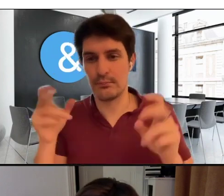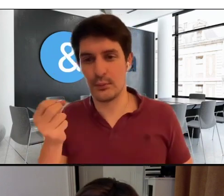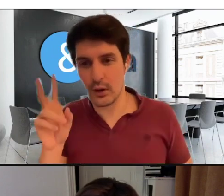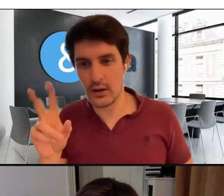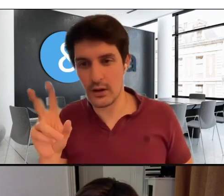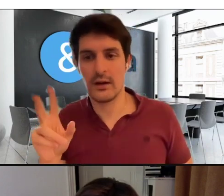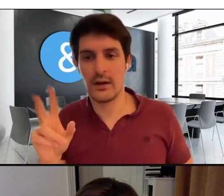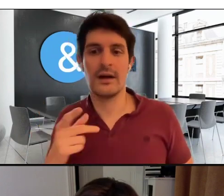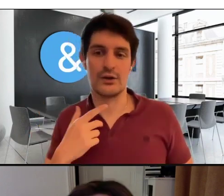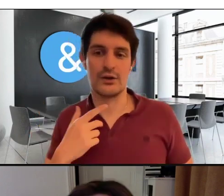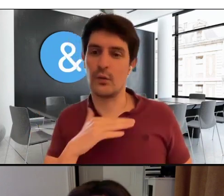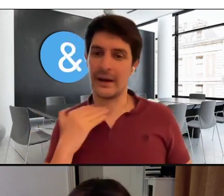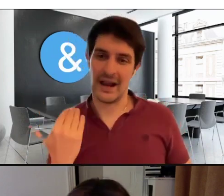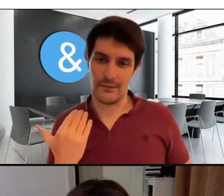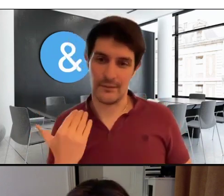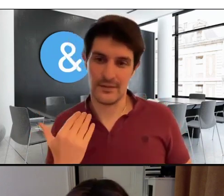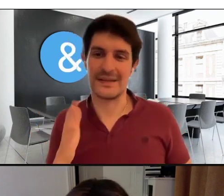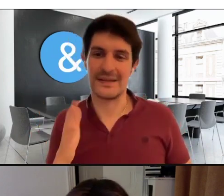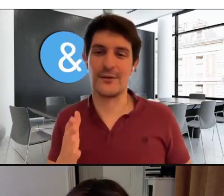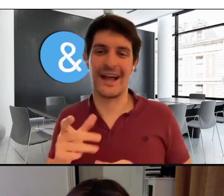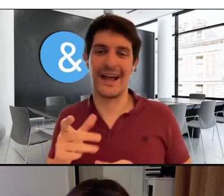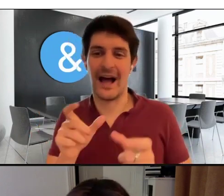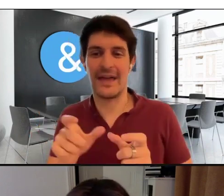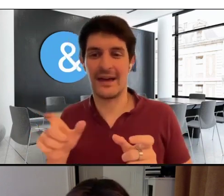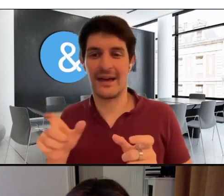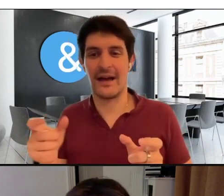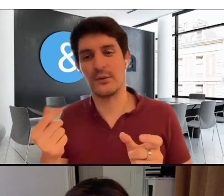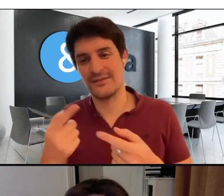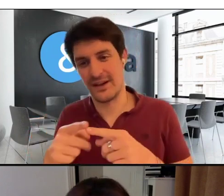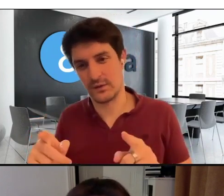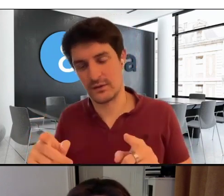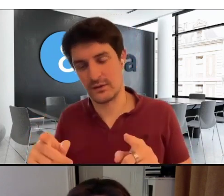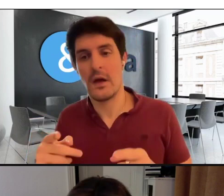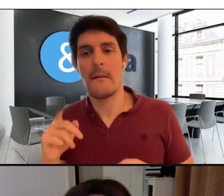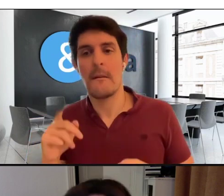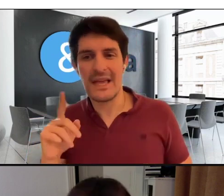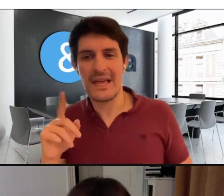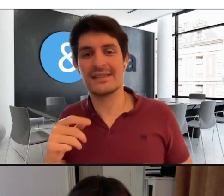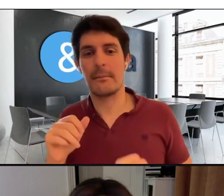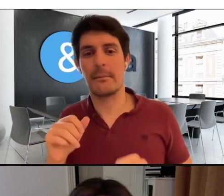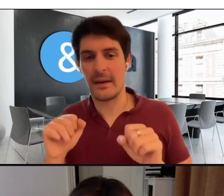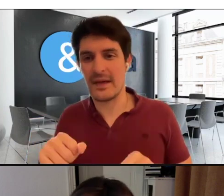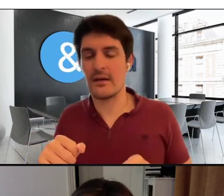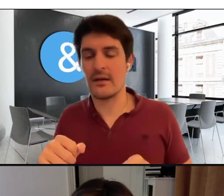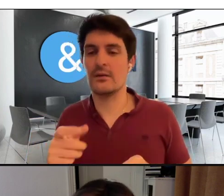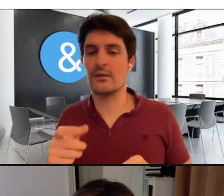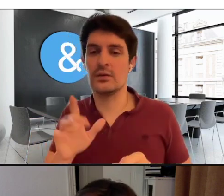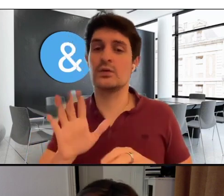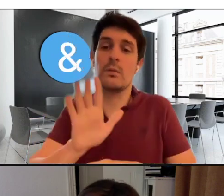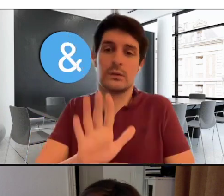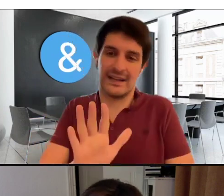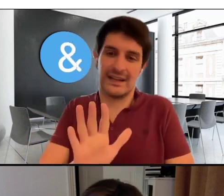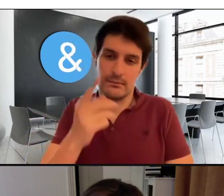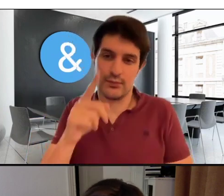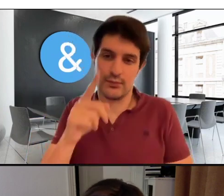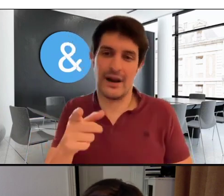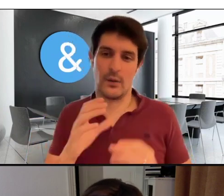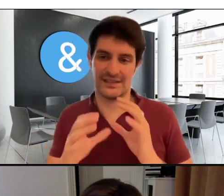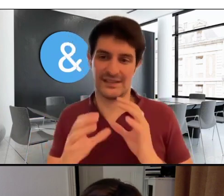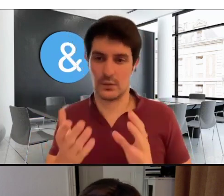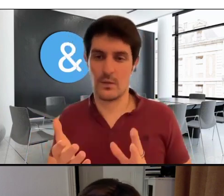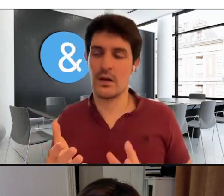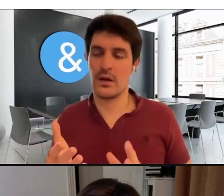pure. Mmh. Je couperai la voix parce que la grammaire est un peu différente. Ah oui. Mais ça permet juste de montrer pour la